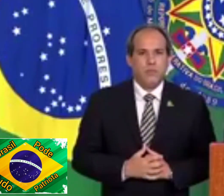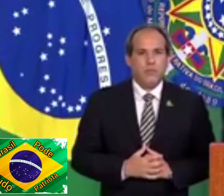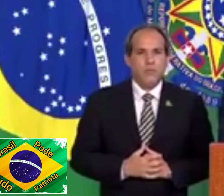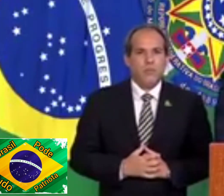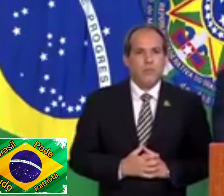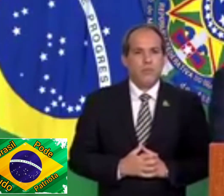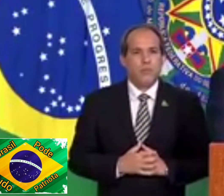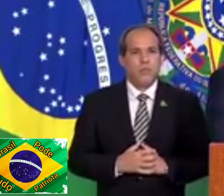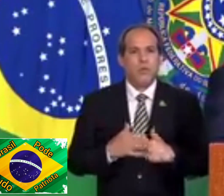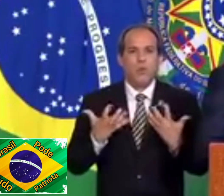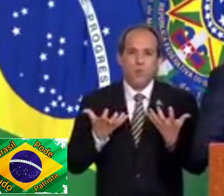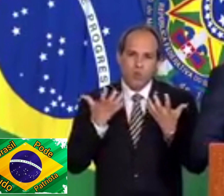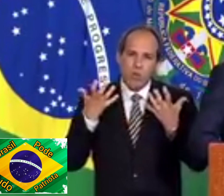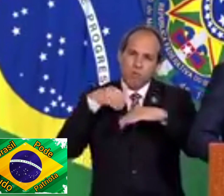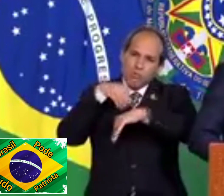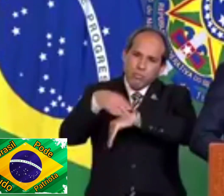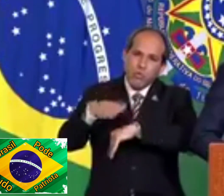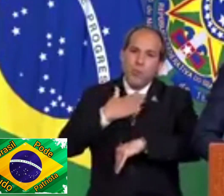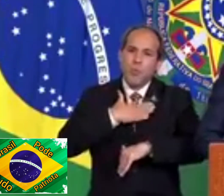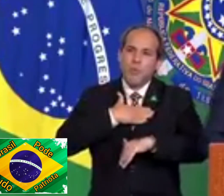Eu quero dar um testemunho aqui.